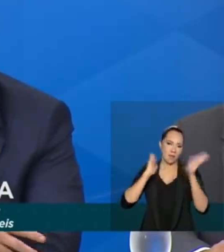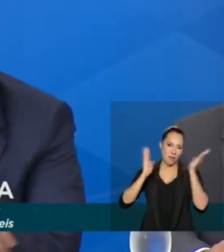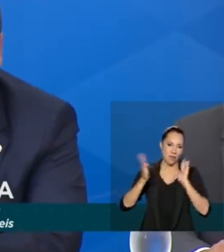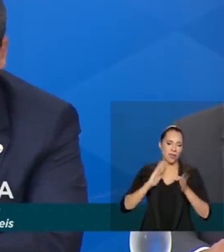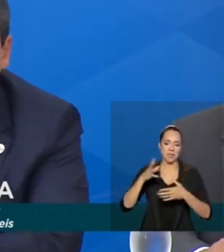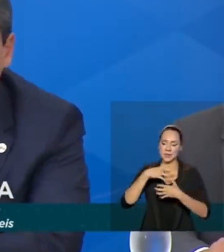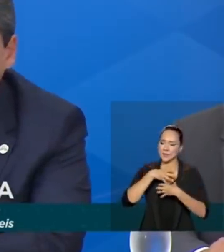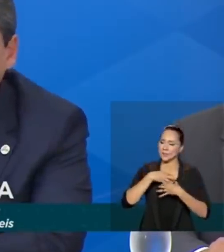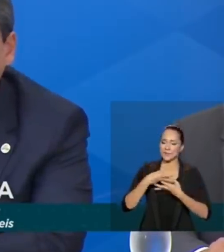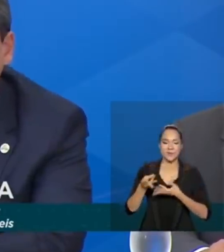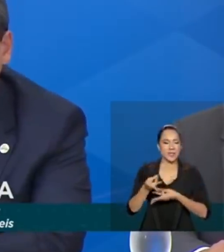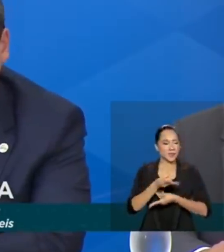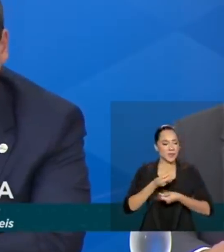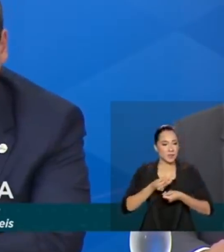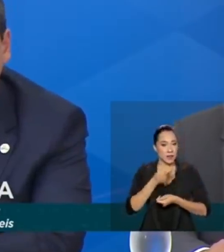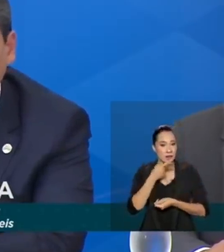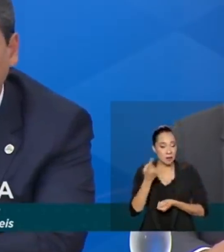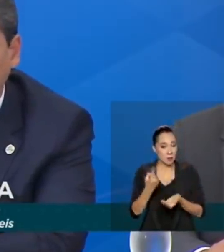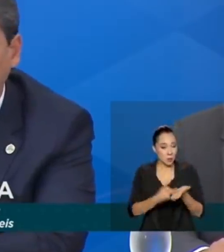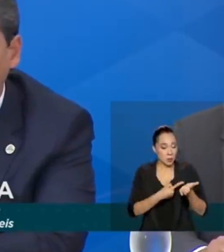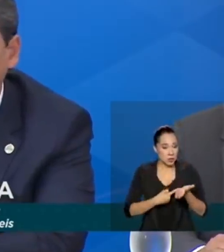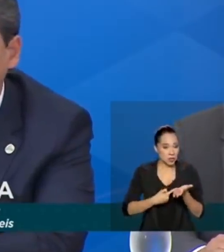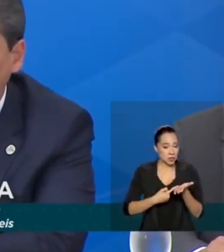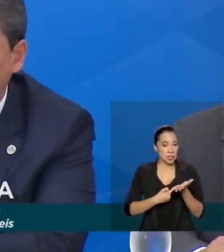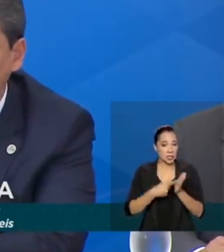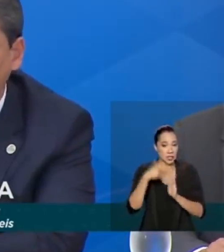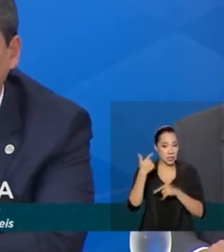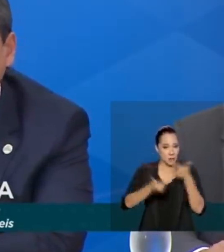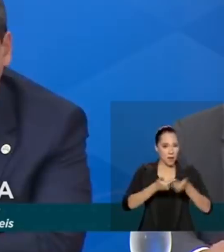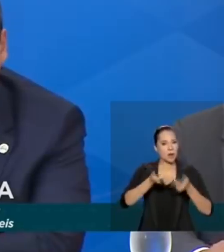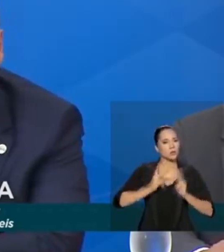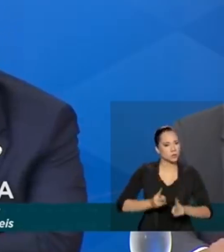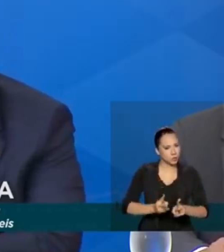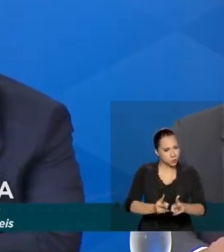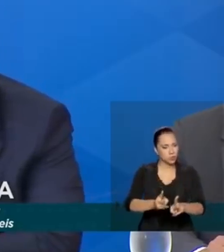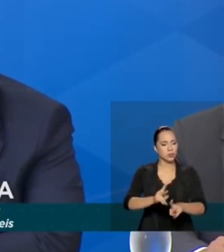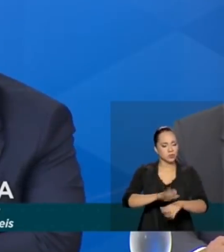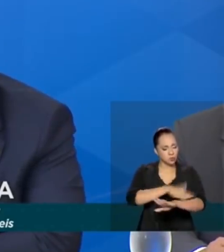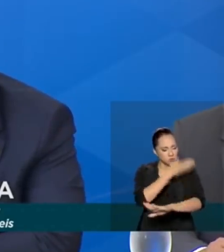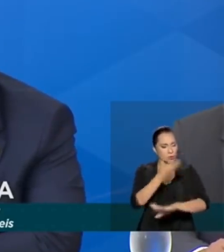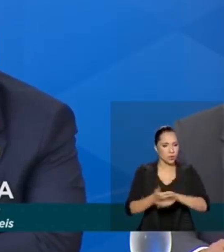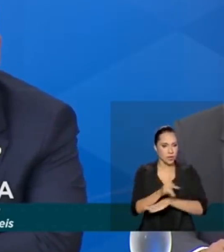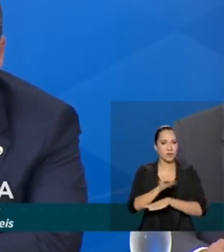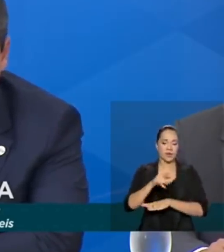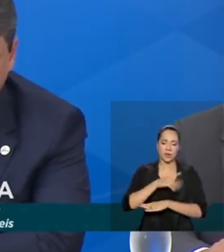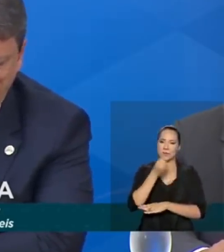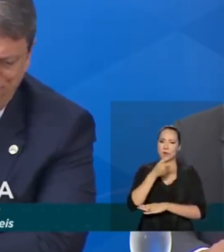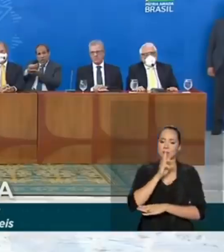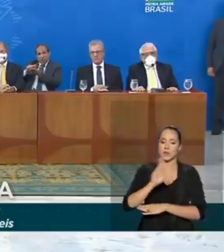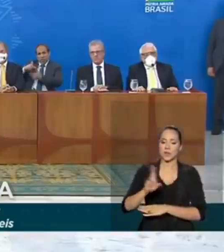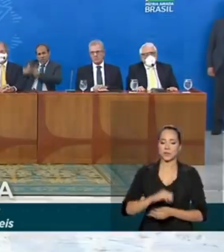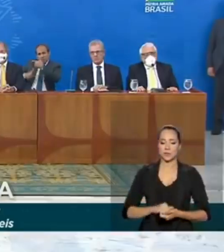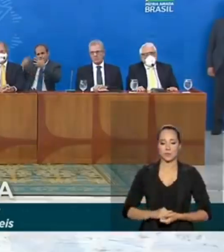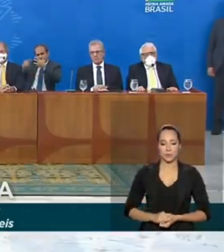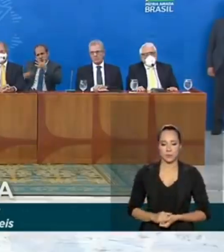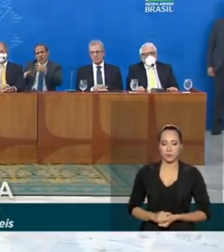sensibilidade, e dizer que a agenda de trabalho ela é contínua, é diuturna, e eu tenho certeza que ela vai trazer muitos resultados.